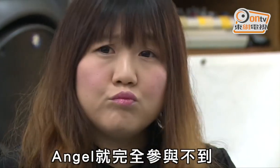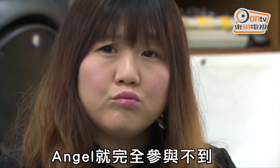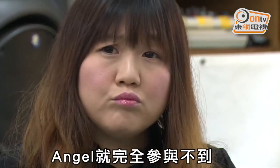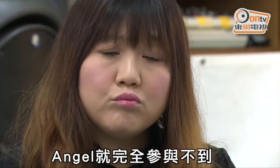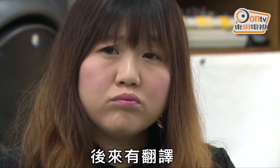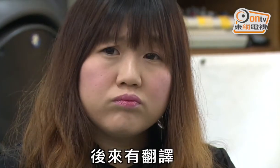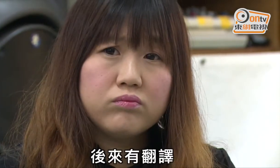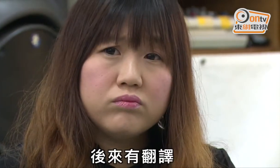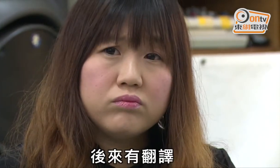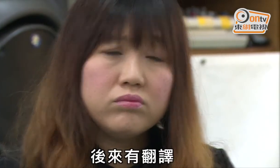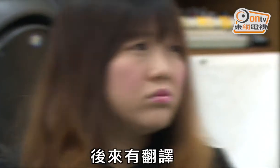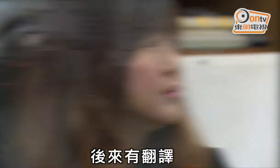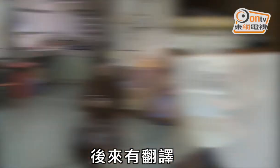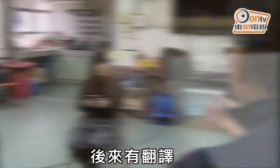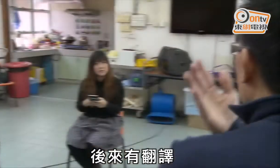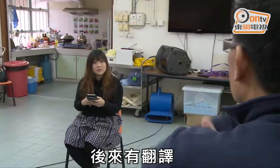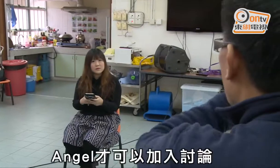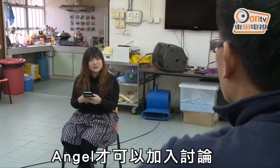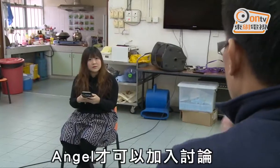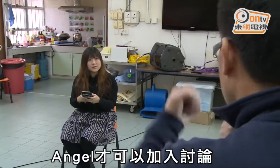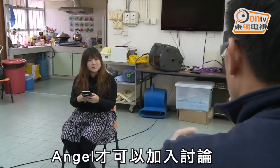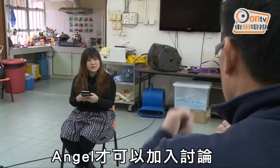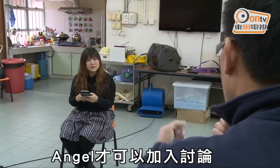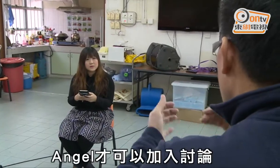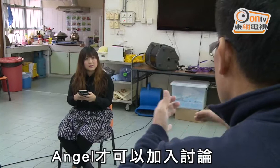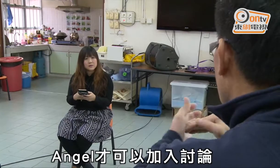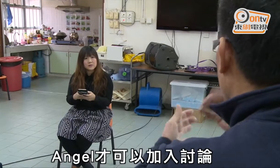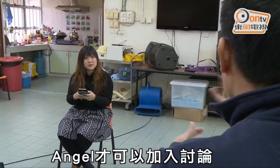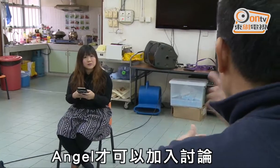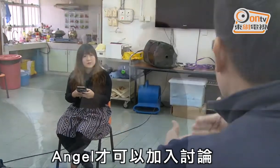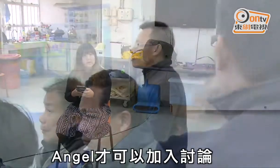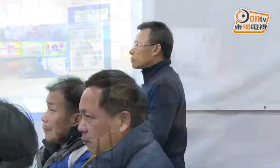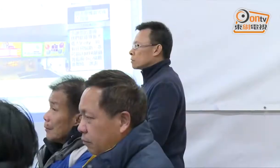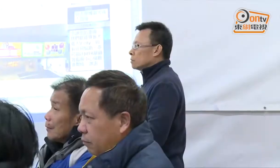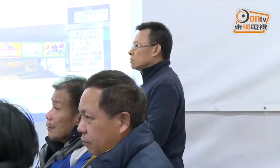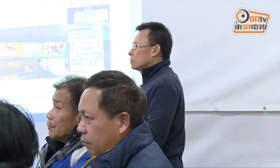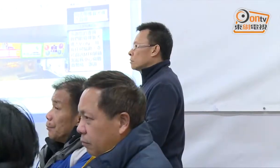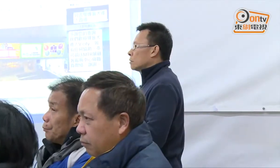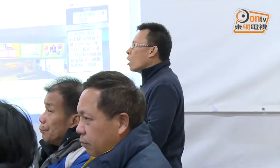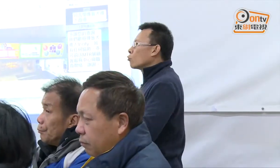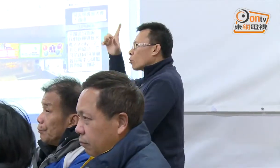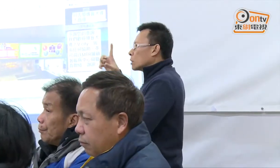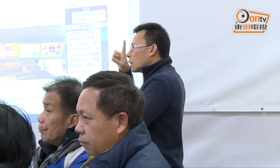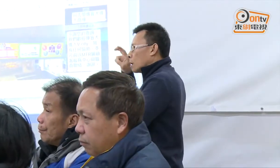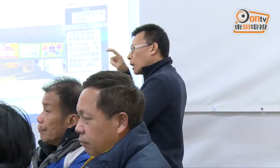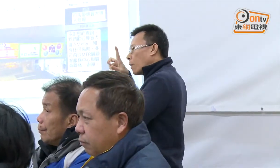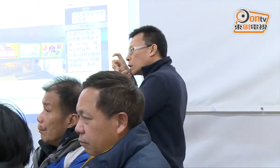到。后来有翻译 ，Angel 先可以加入讨论。 好简单，呢头